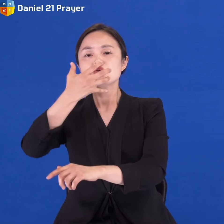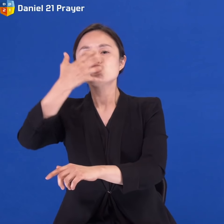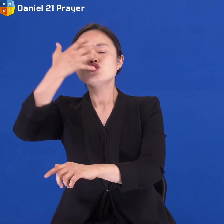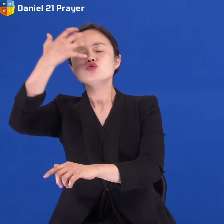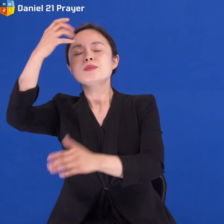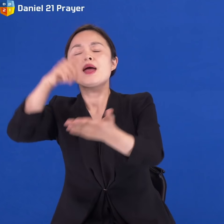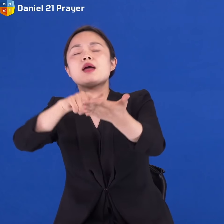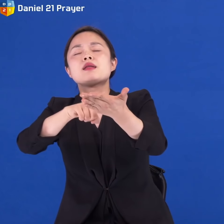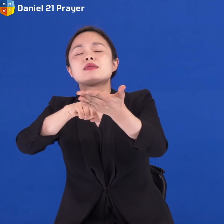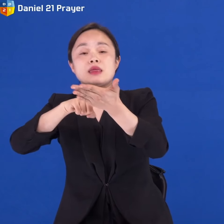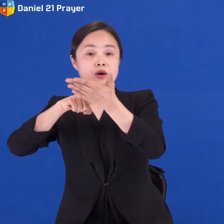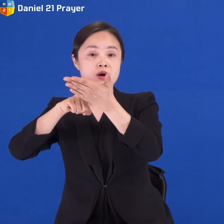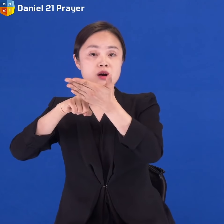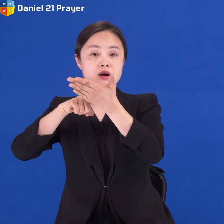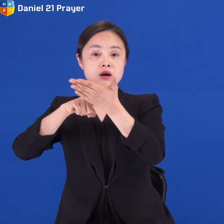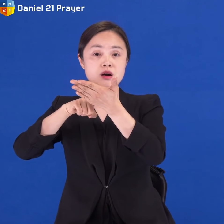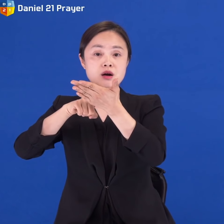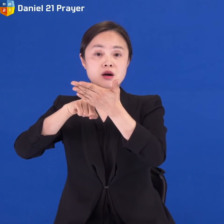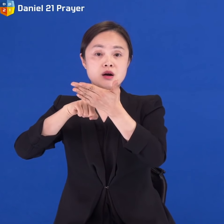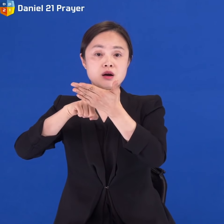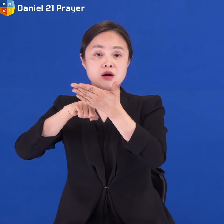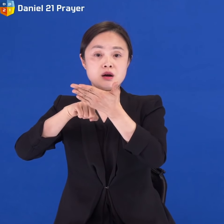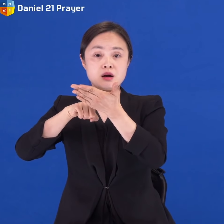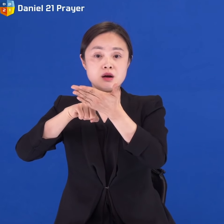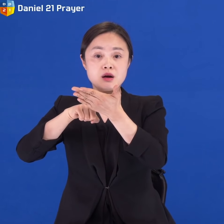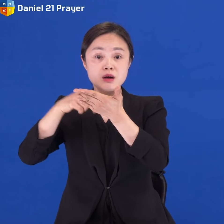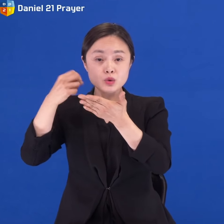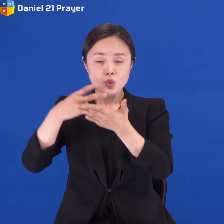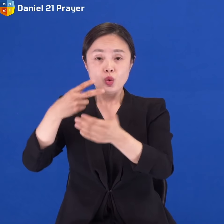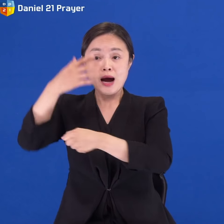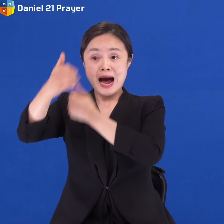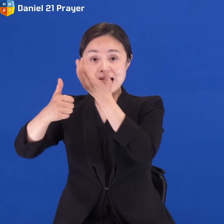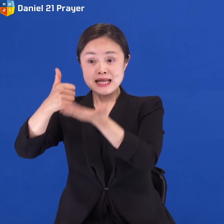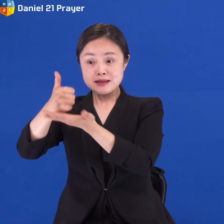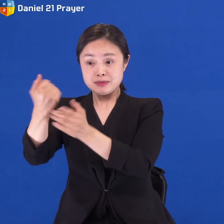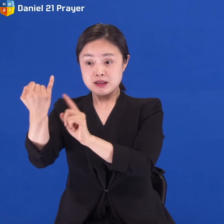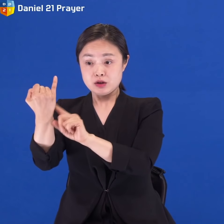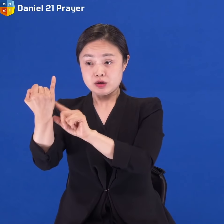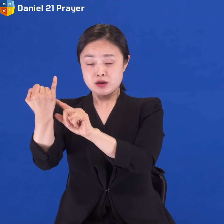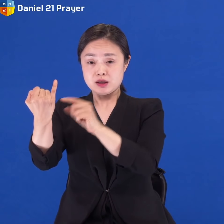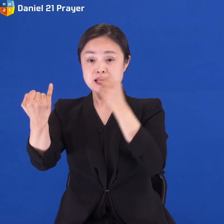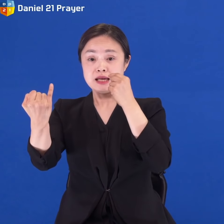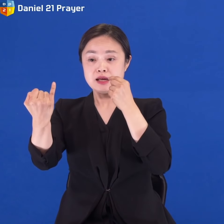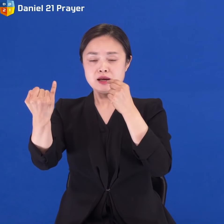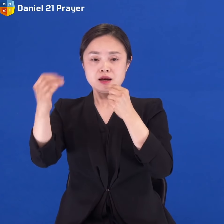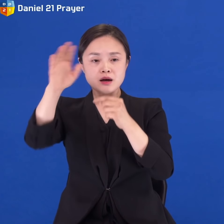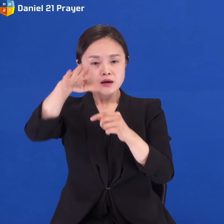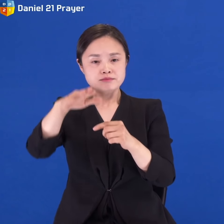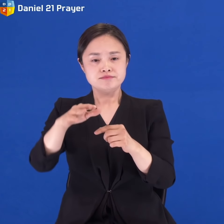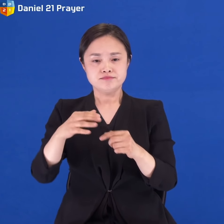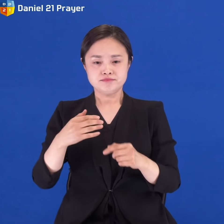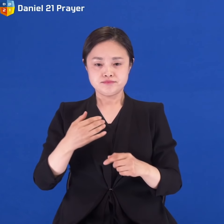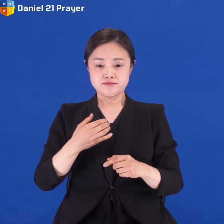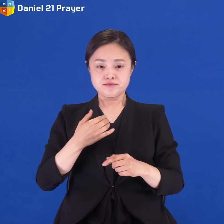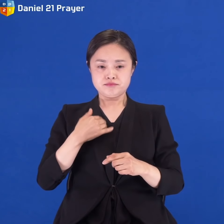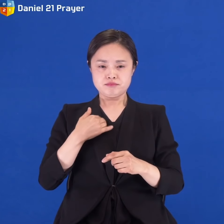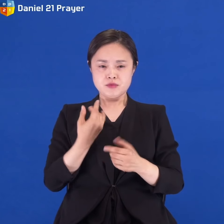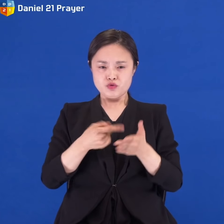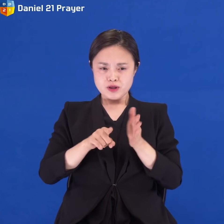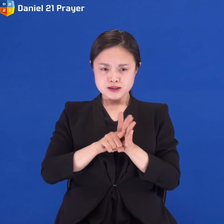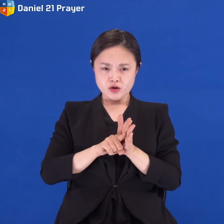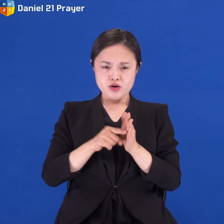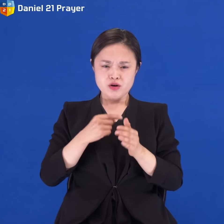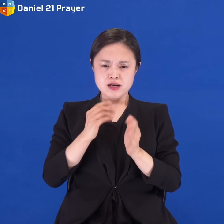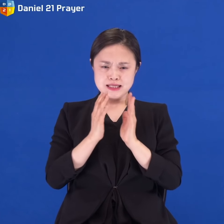그리고 기도를 2시간 동안 쉬지 않고 시켰다고 했습니다. 그 딸을 예수 믿게 해라.